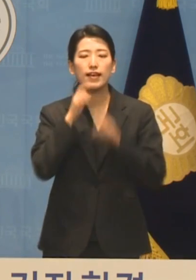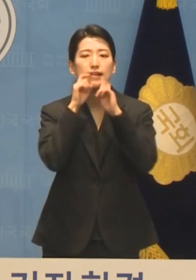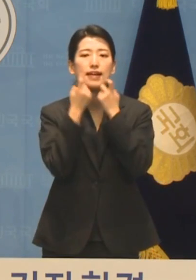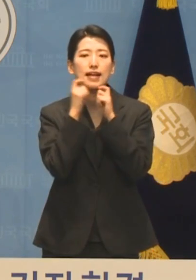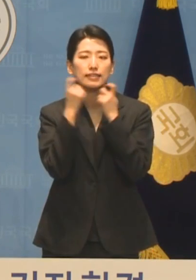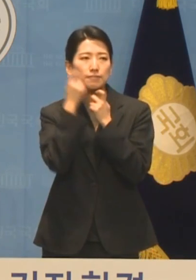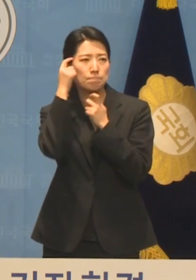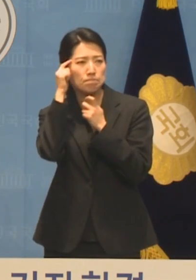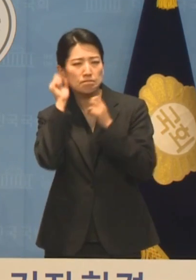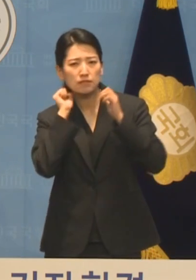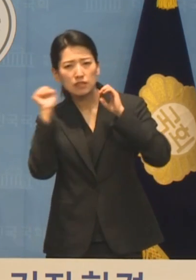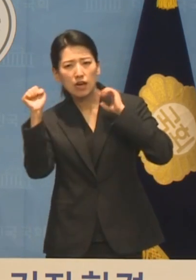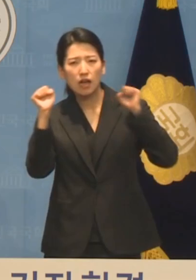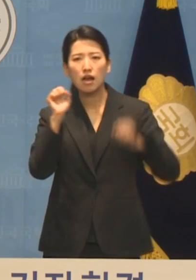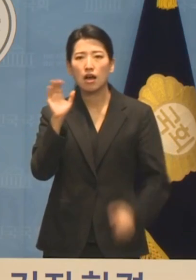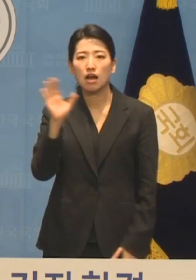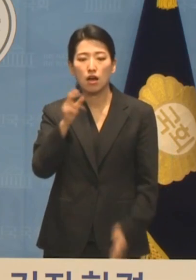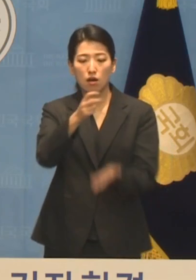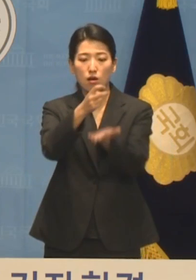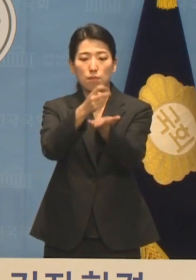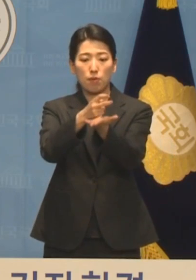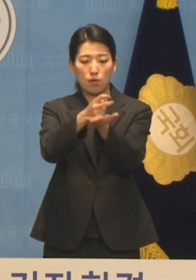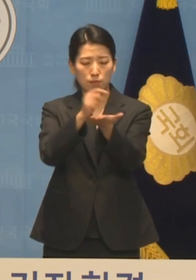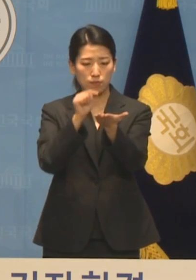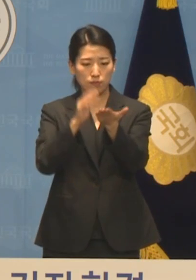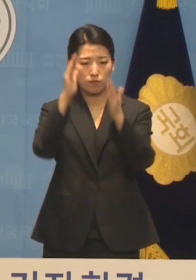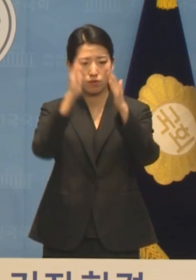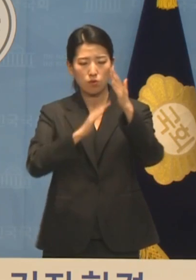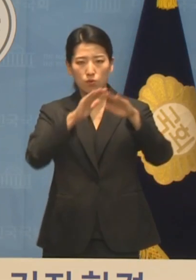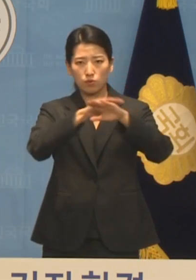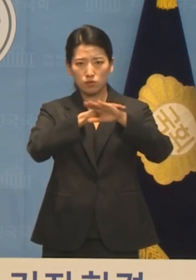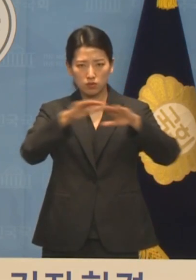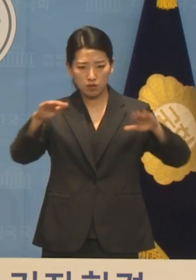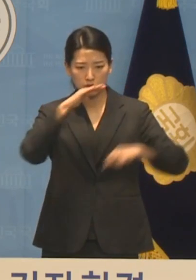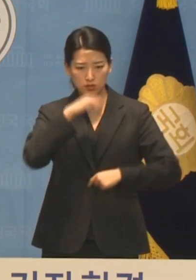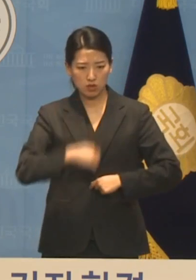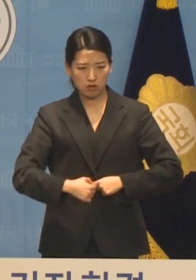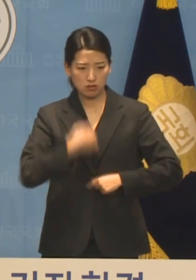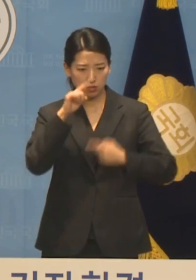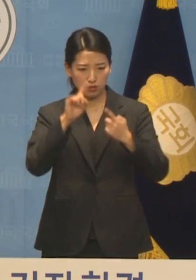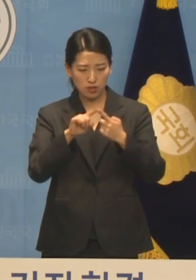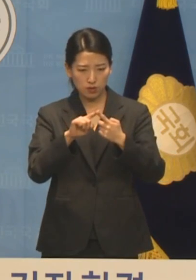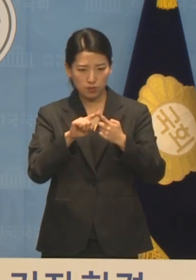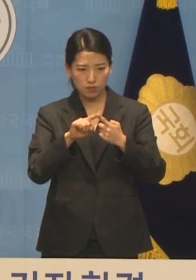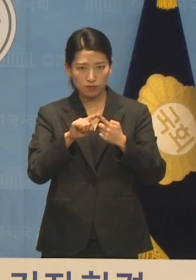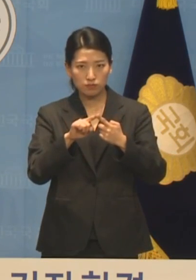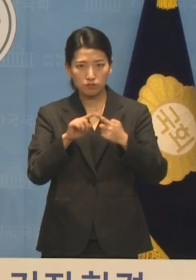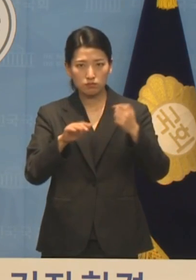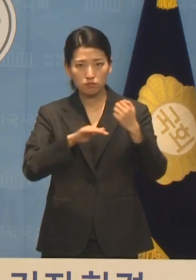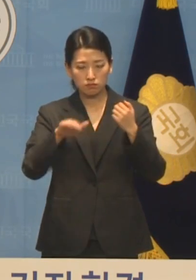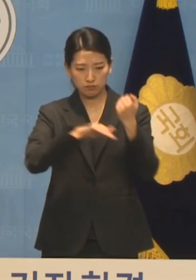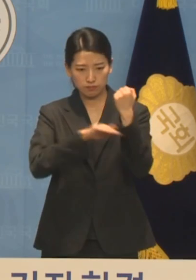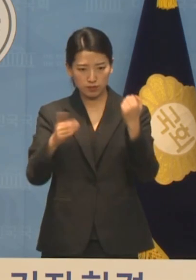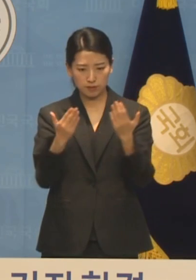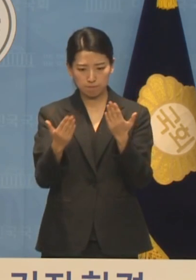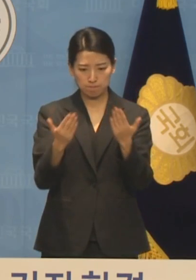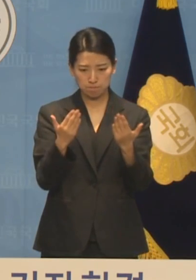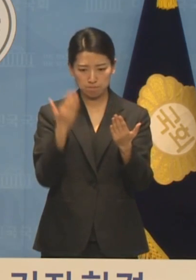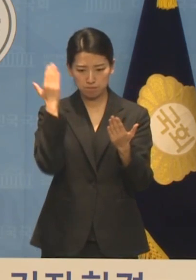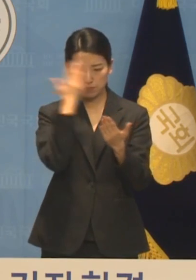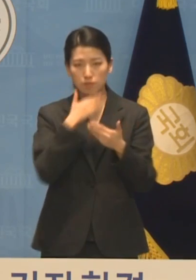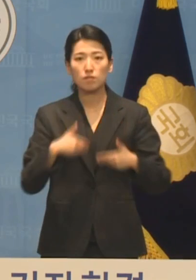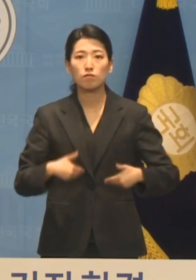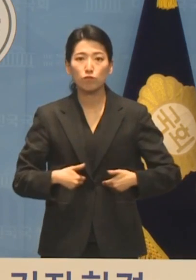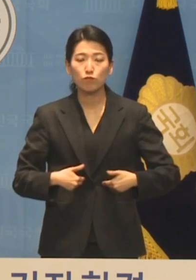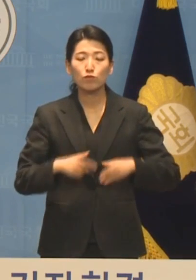아닙니다. 이것은 법을 공정하게 실질적 정의에 부합하도록 해석하는 객관적 양심을 의미합니다.